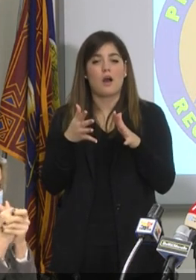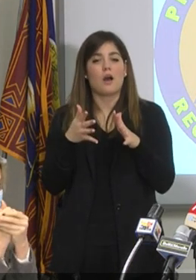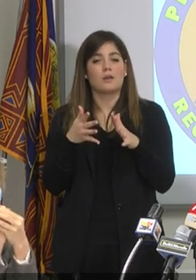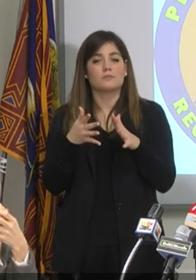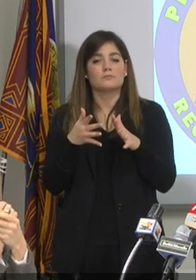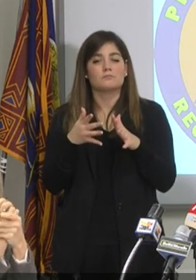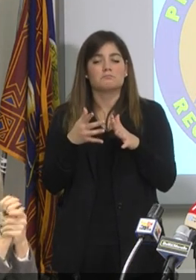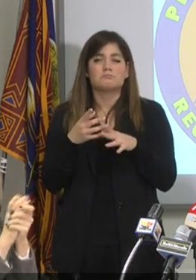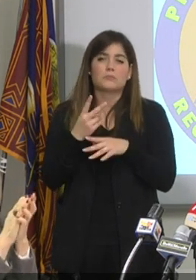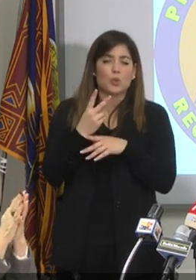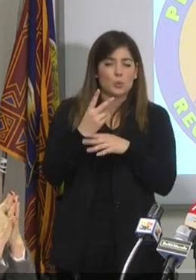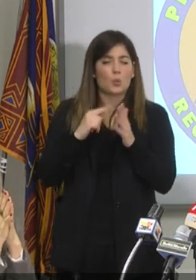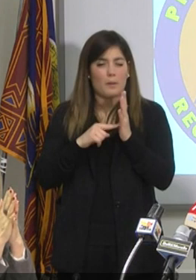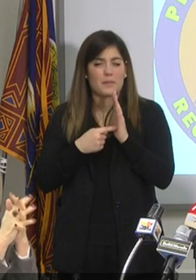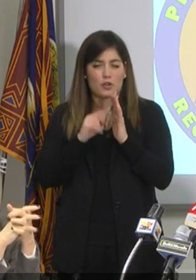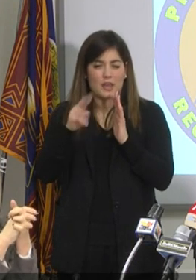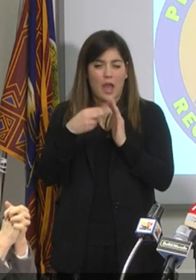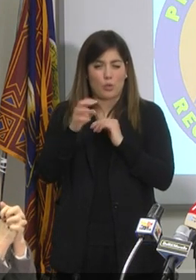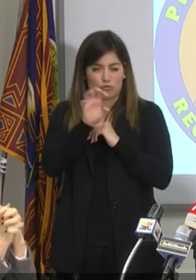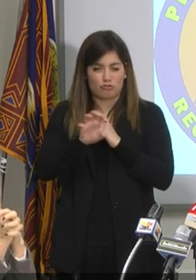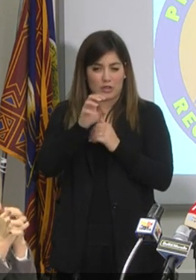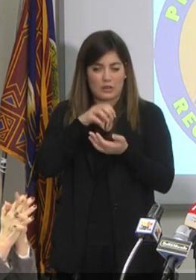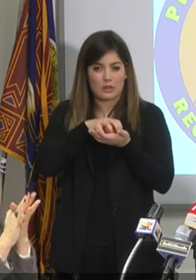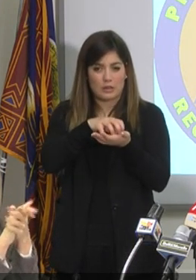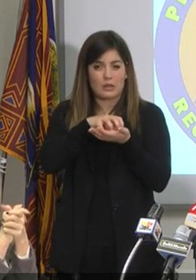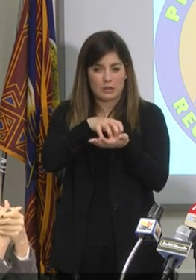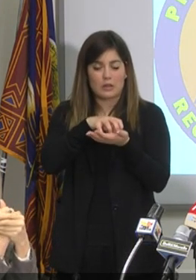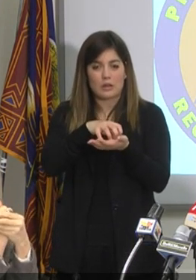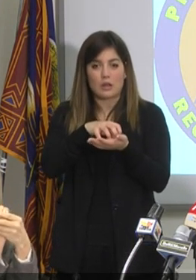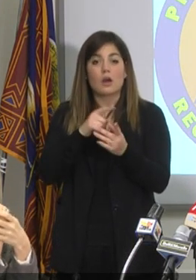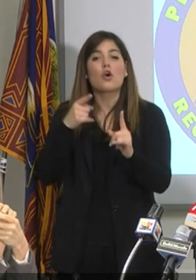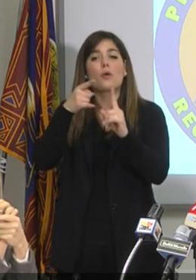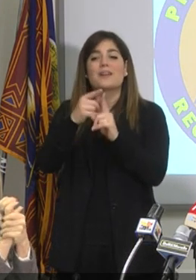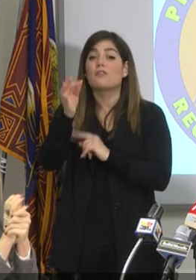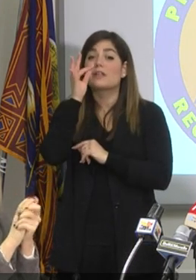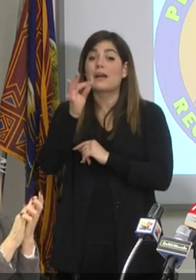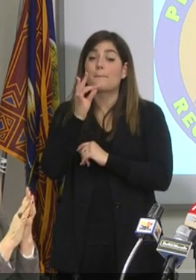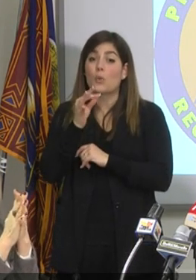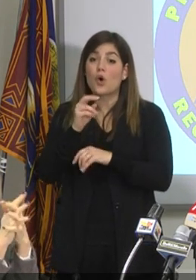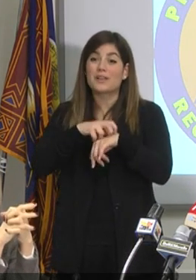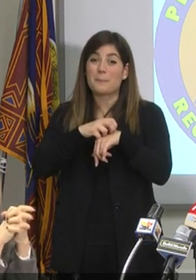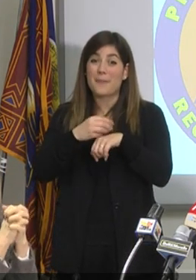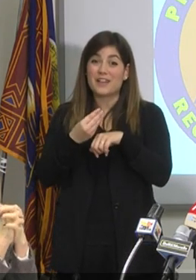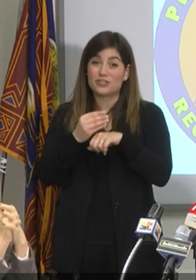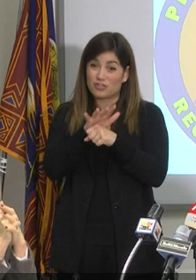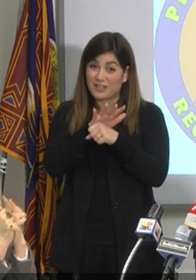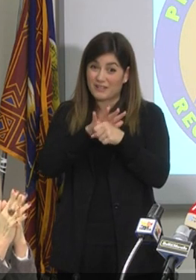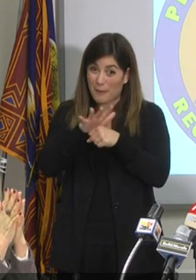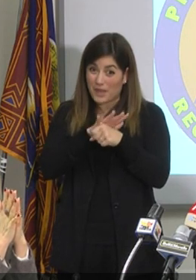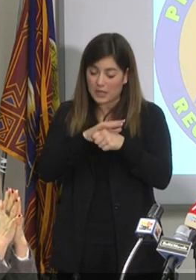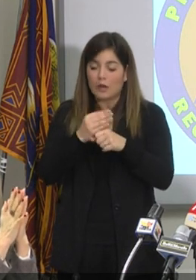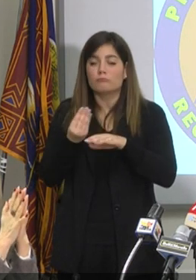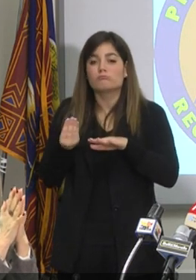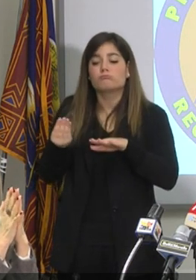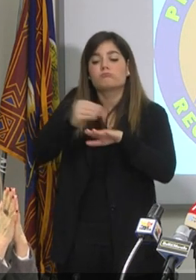milioni di euro per dare altri 100mila tamponi i nostri medici di base per riuscire ad esaurire